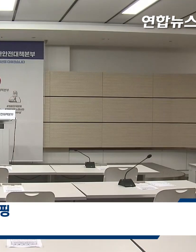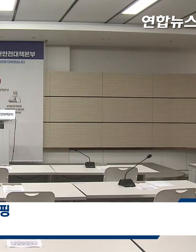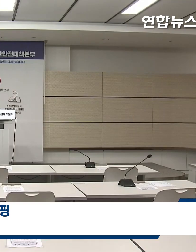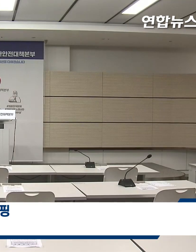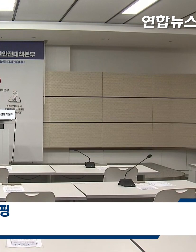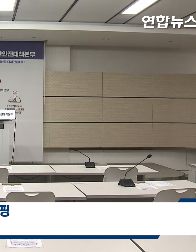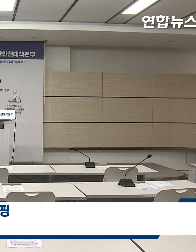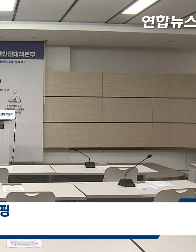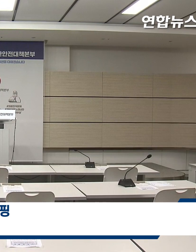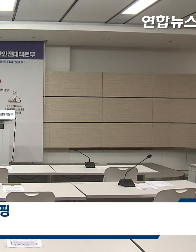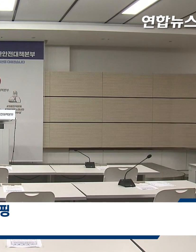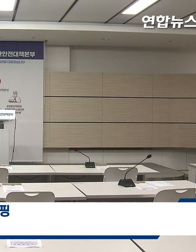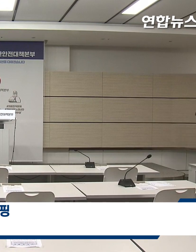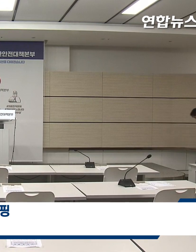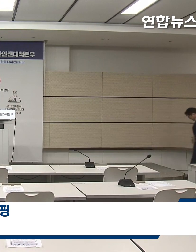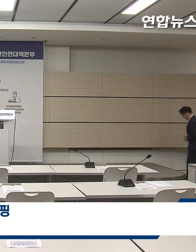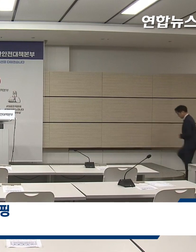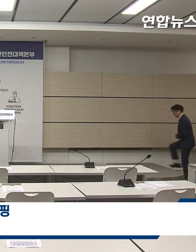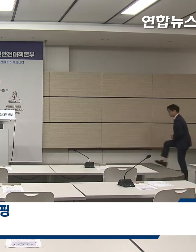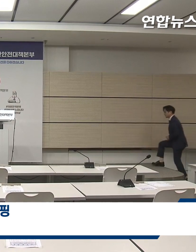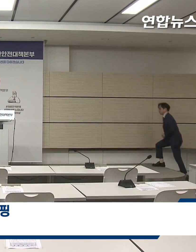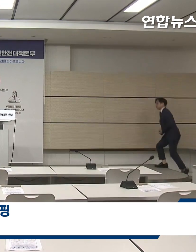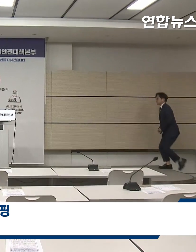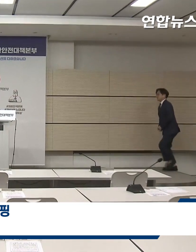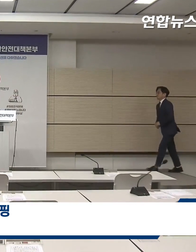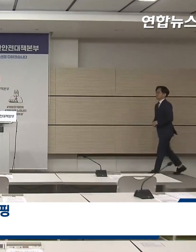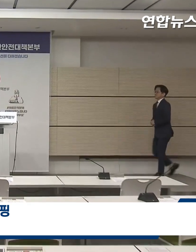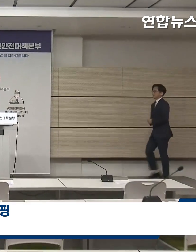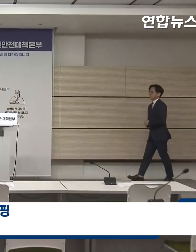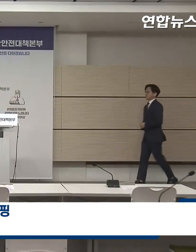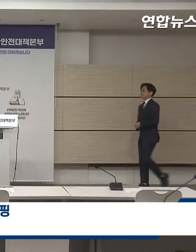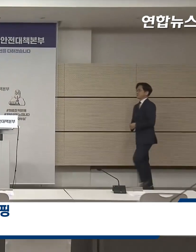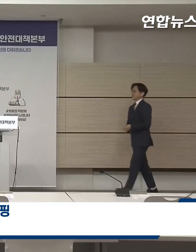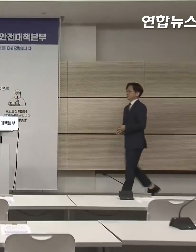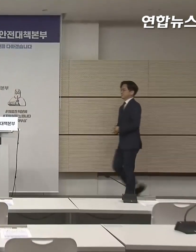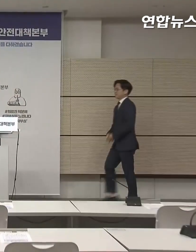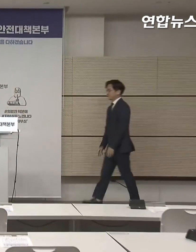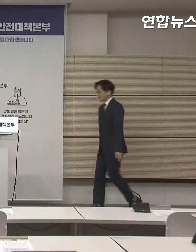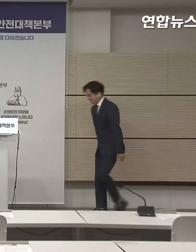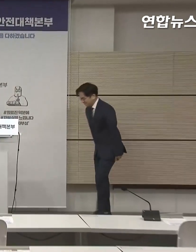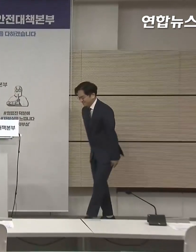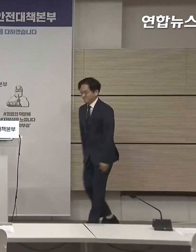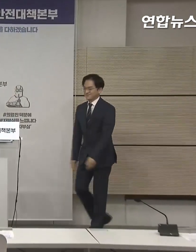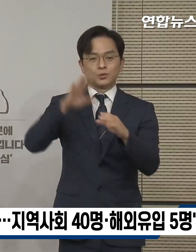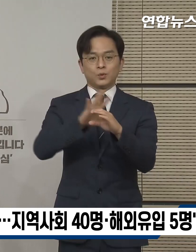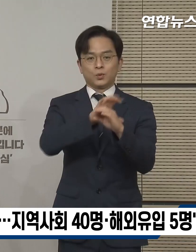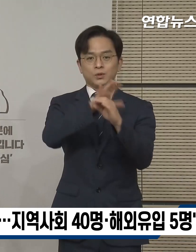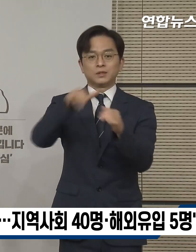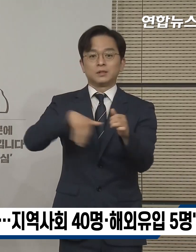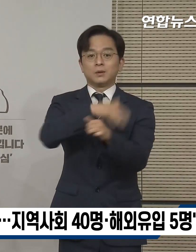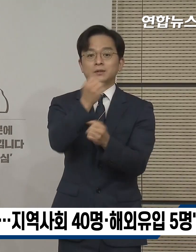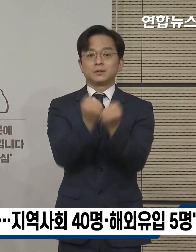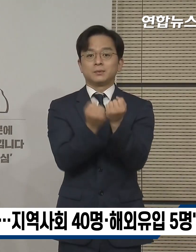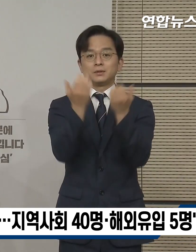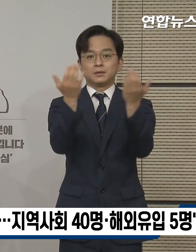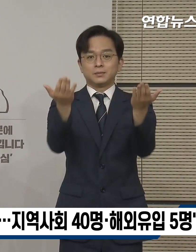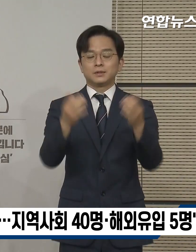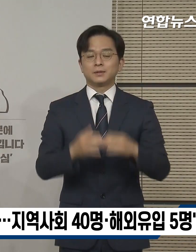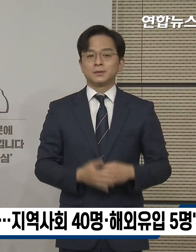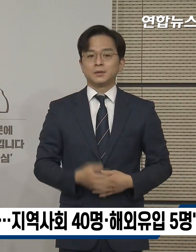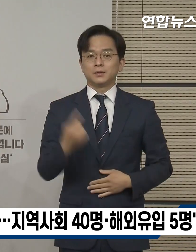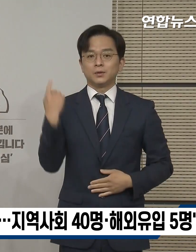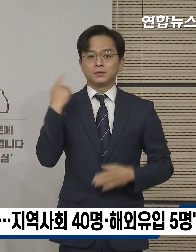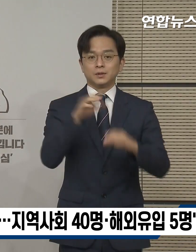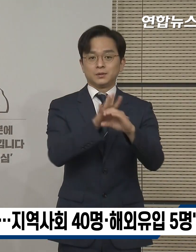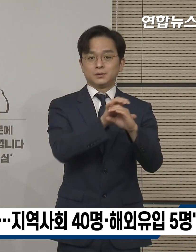더불어 박주홍현 행정안전부 범정부대책지원본부 홍보관리팀장이 배석했습니다. 오늘 0시 기준